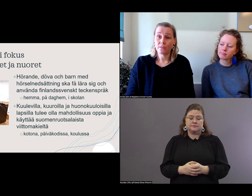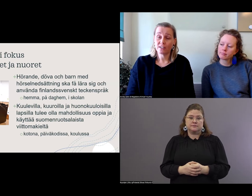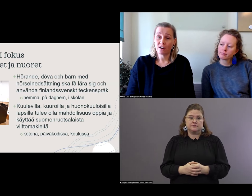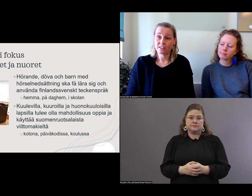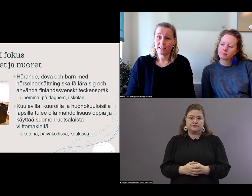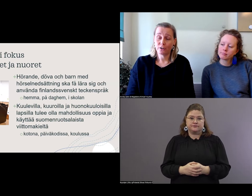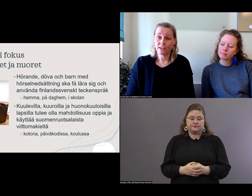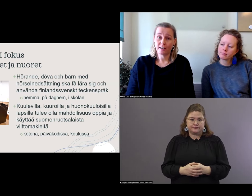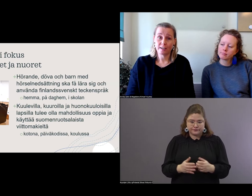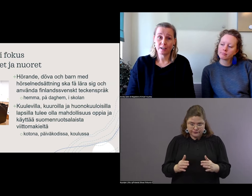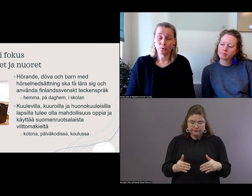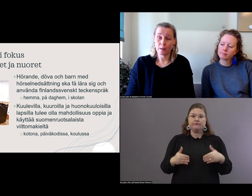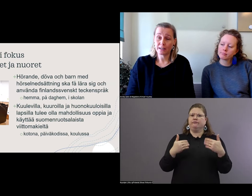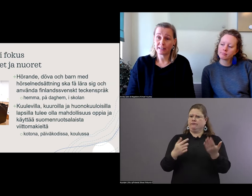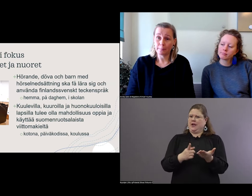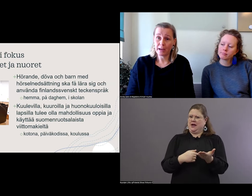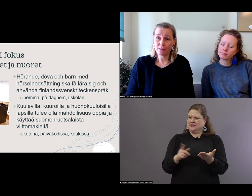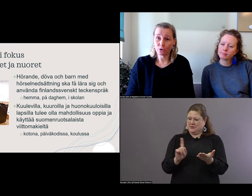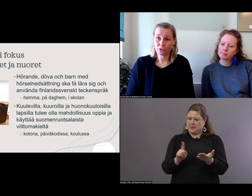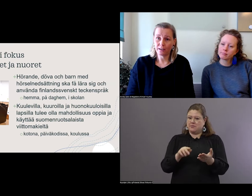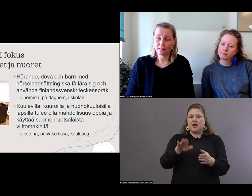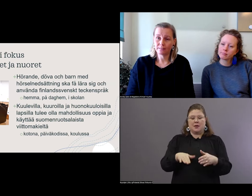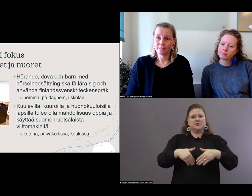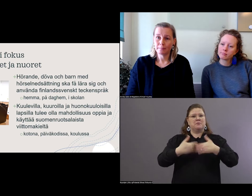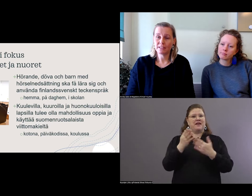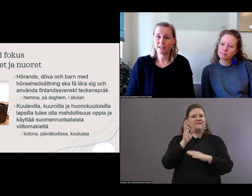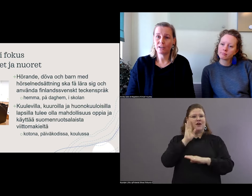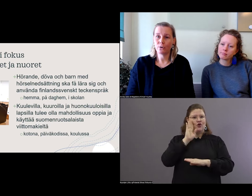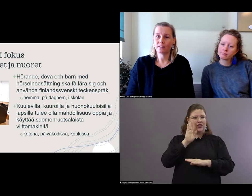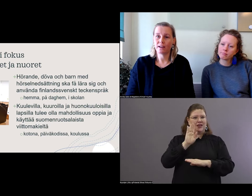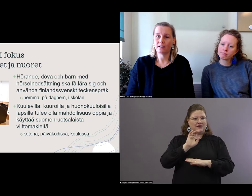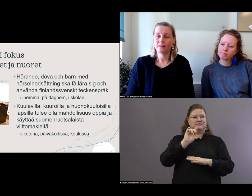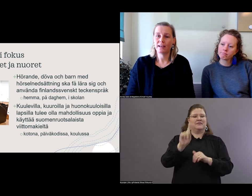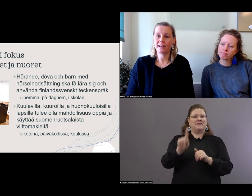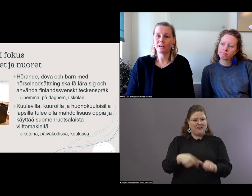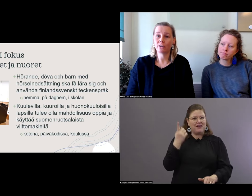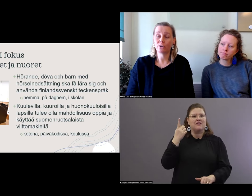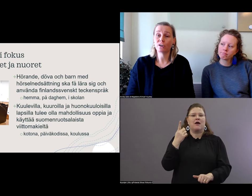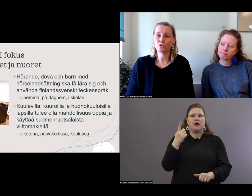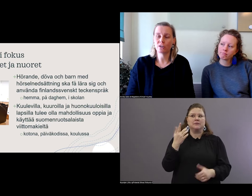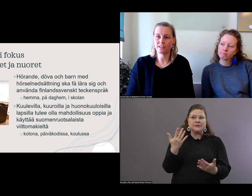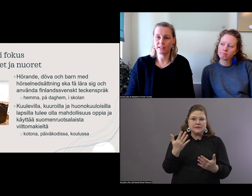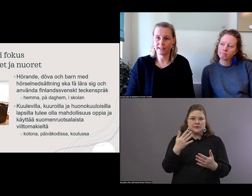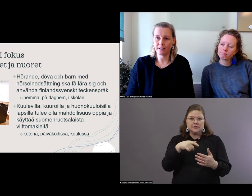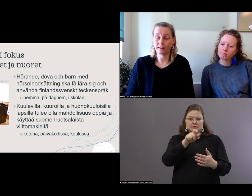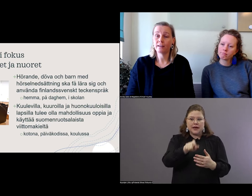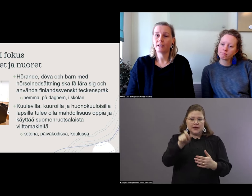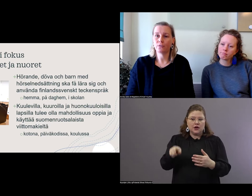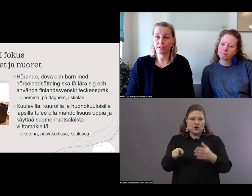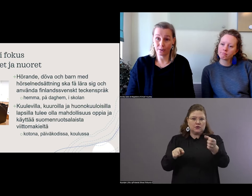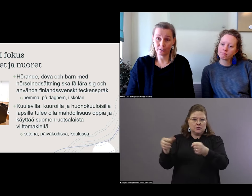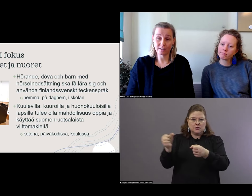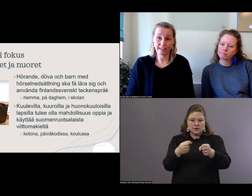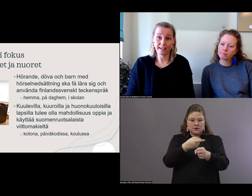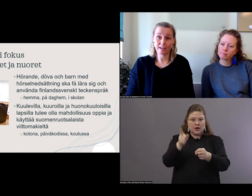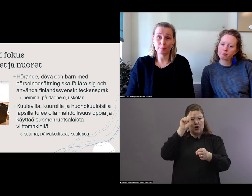Sitten seuraavaksi haasteena on tietenkin se, kun lapsi lähtee päiväkotiin, mistä löydetään henkilöitä, jotka osaa sitä kieltä ja